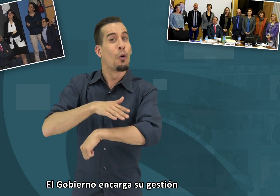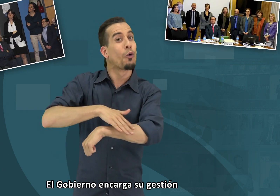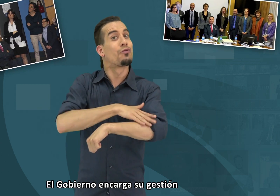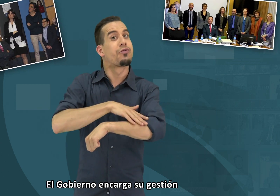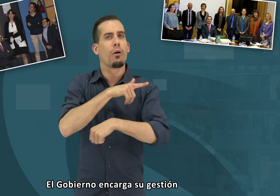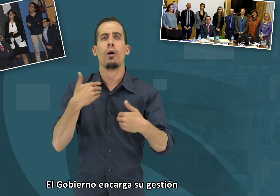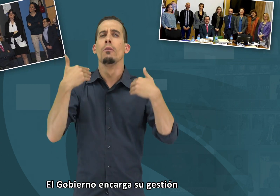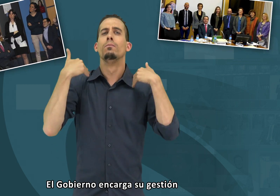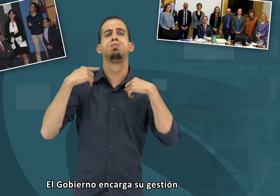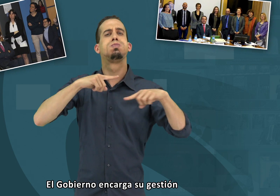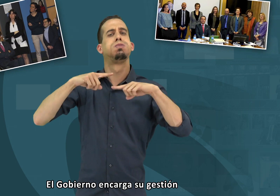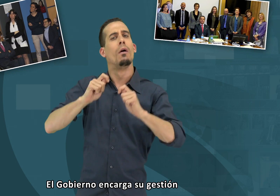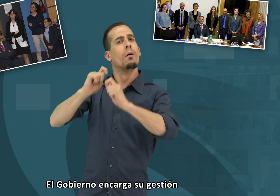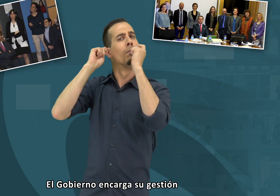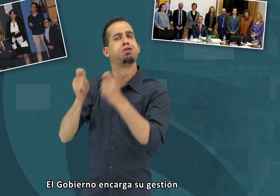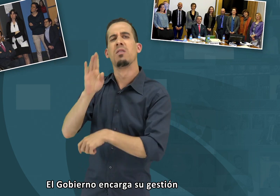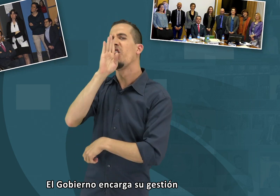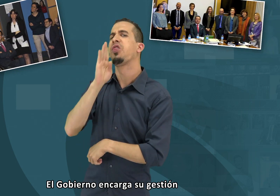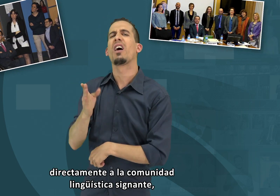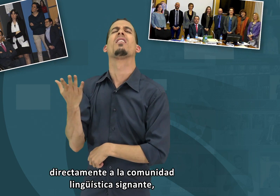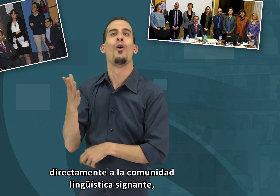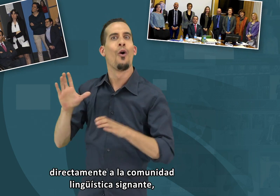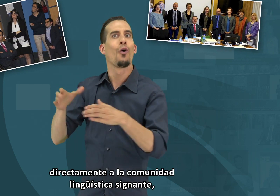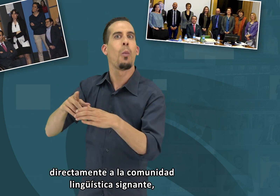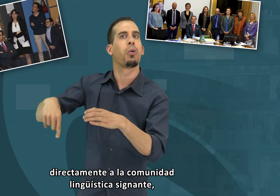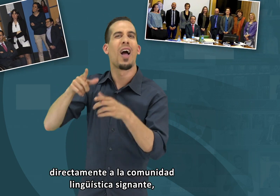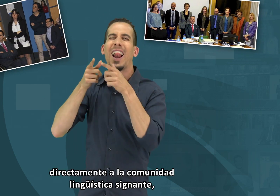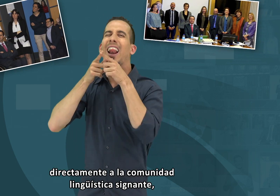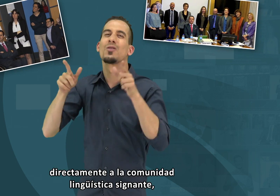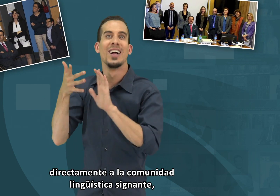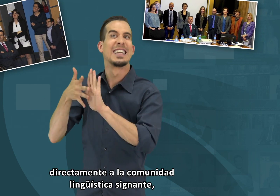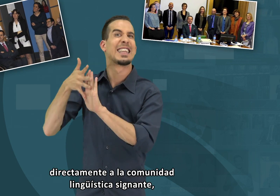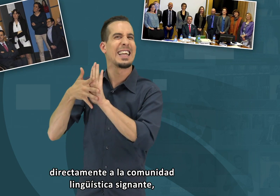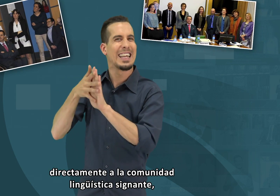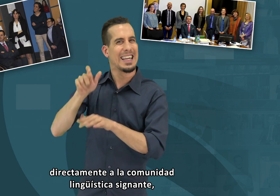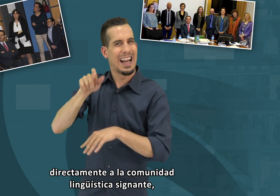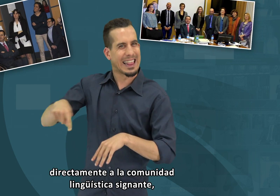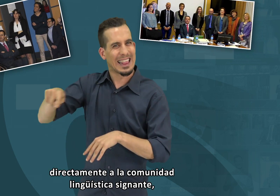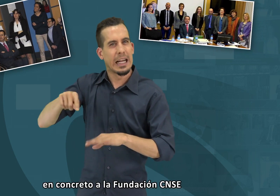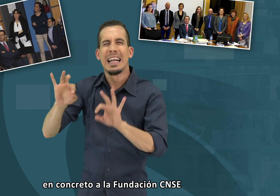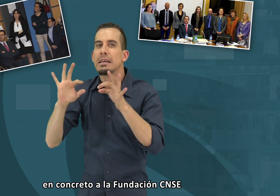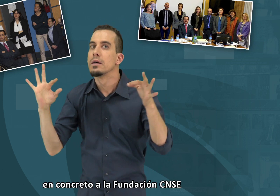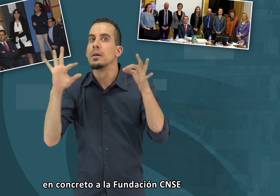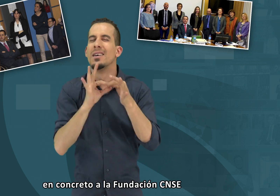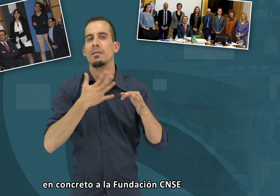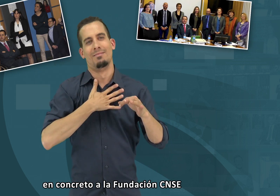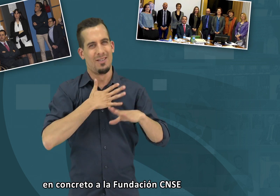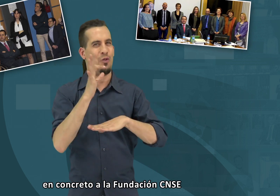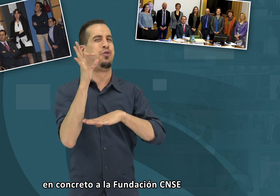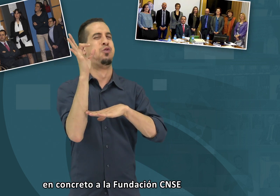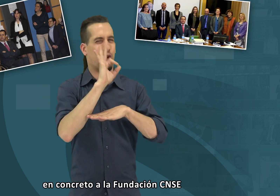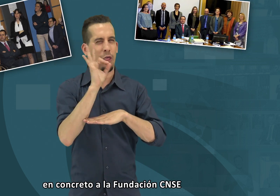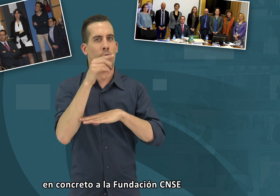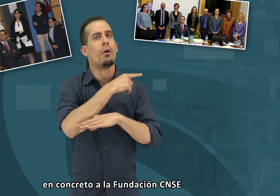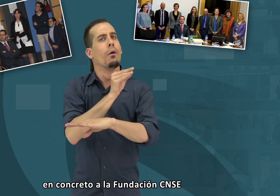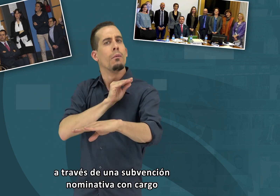El Gobierno encarga su gestión directamente a la comunidad lingüística signante, en concreto a la